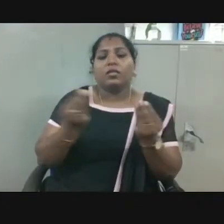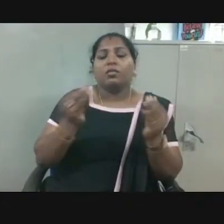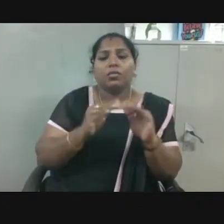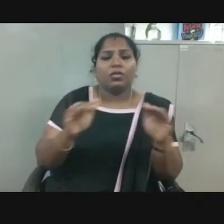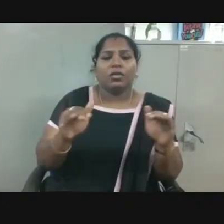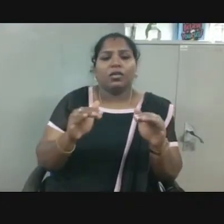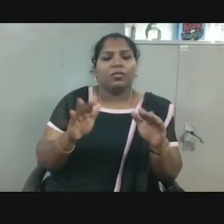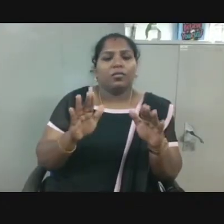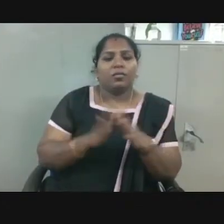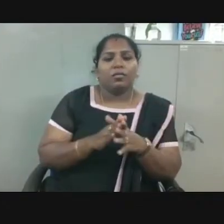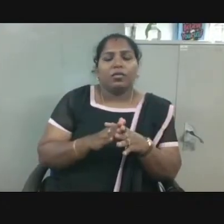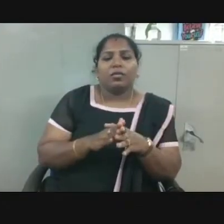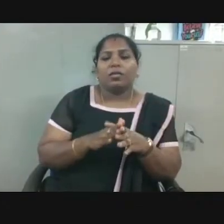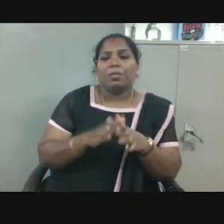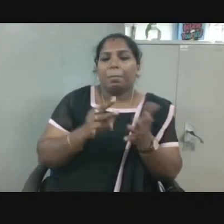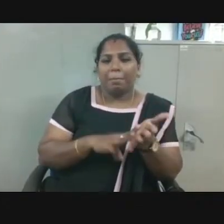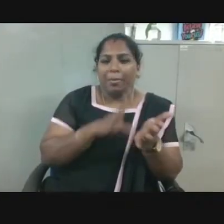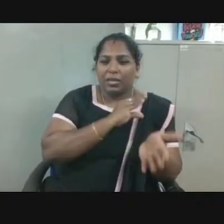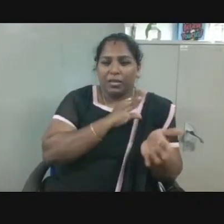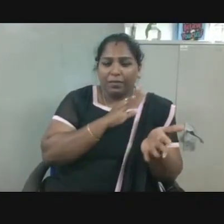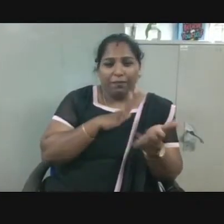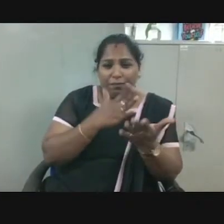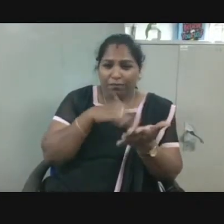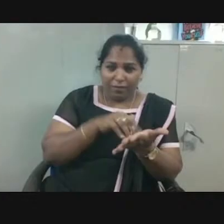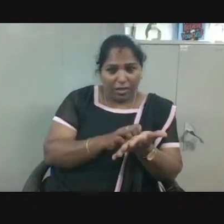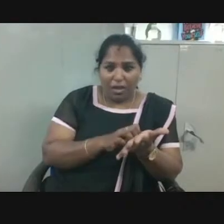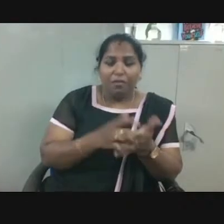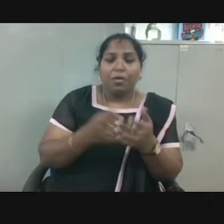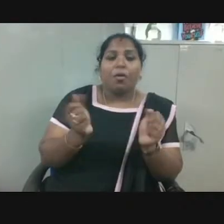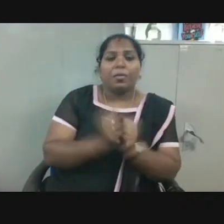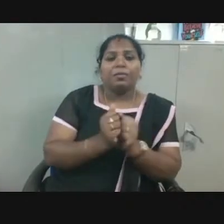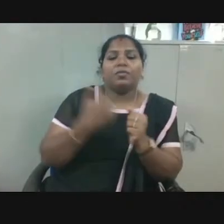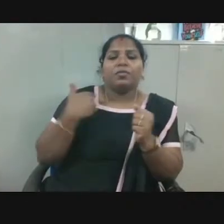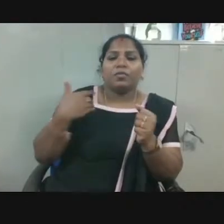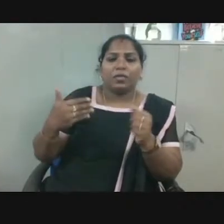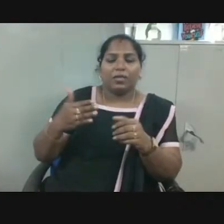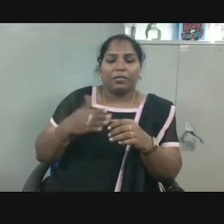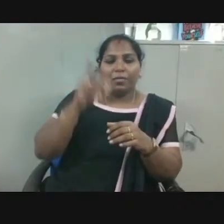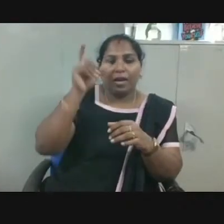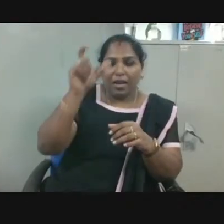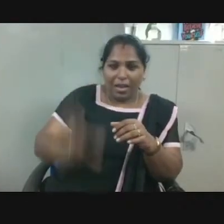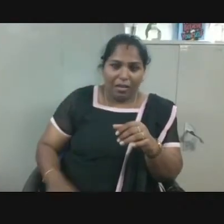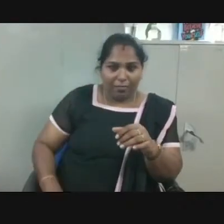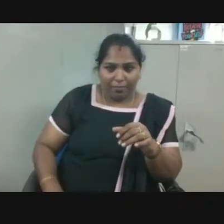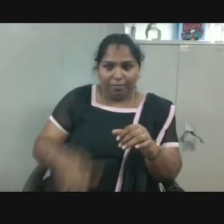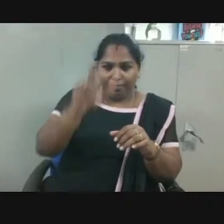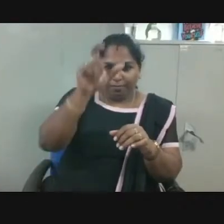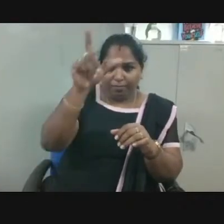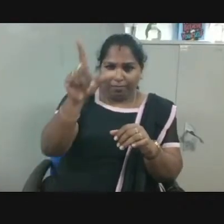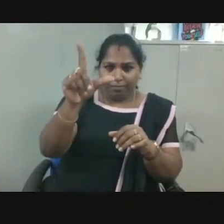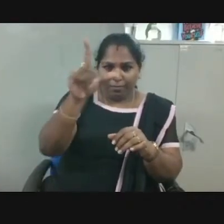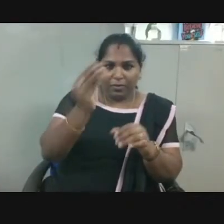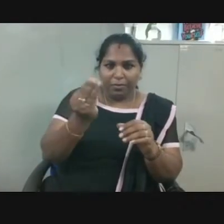നമ്മൾ പറഞ്ഞല്ലോ, മസിലുകളൊക്കെ ശോഷിച്ചു പോകുന്നതിന്റെ കൂട്ടത്തിൽ അവരുടെ ഈ തൊടയുടെ കണങ്കാലിന്റെ തൊട്ട് മുകളിലുള്ള ഈ മസിൽ ചിലപ്പോൾ വണ്ണം